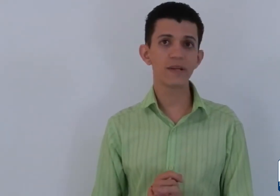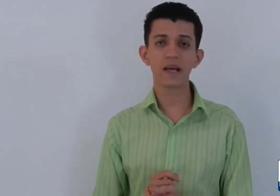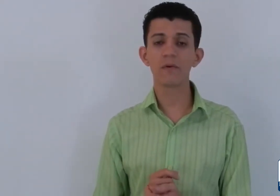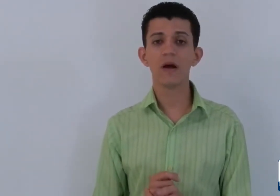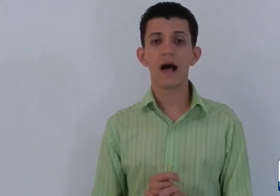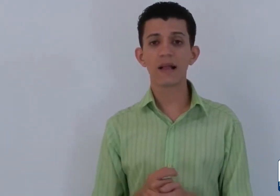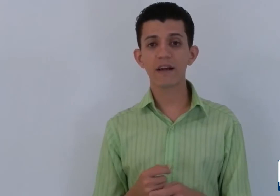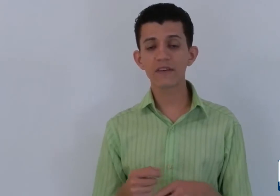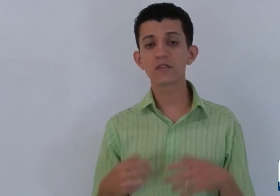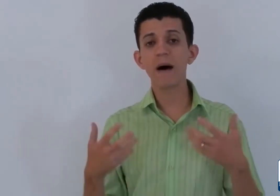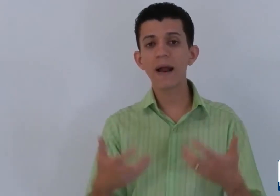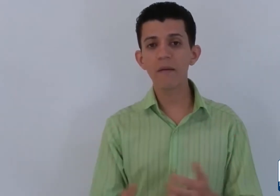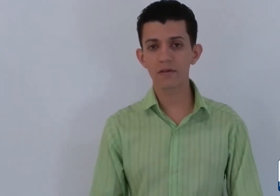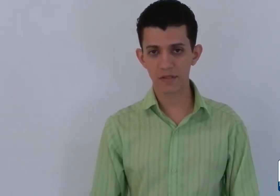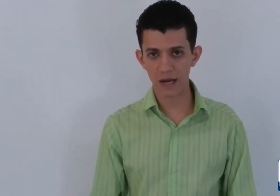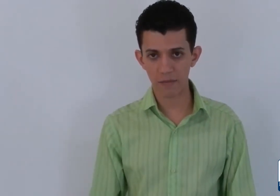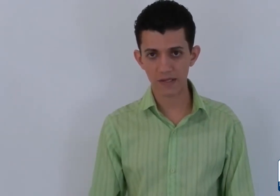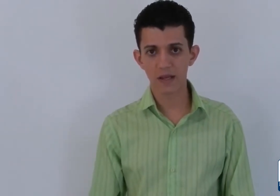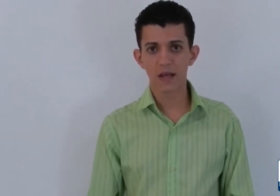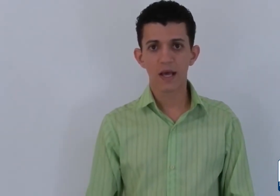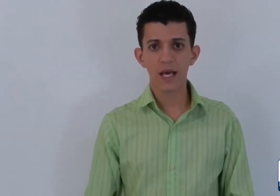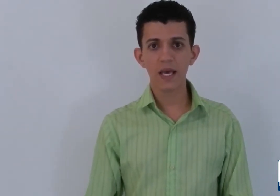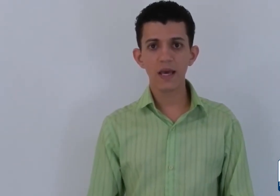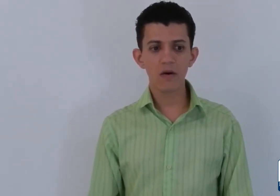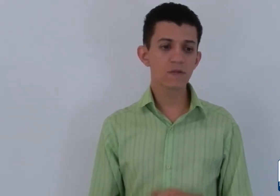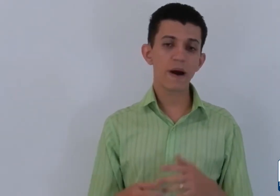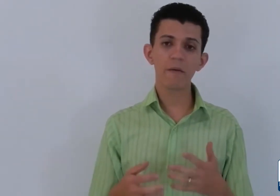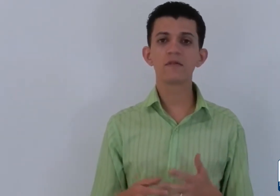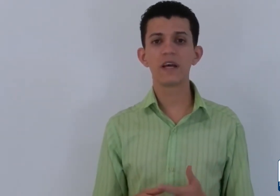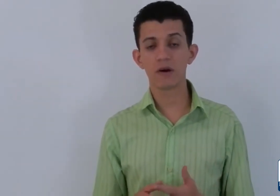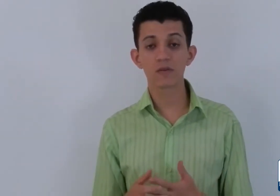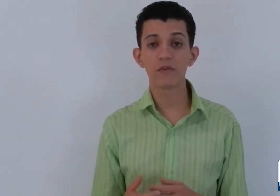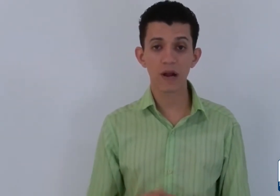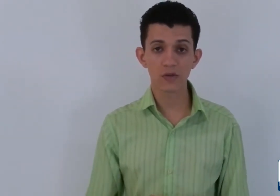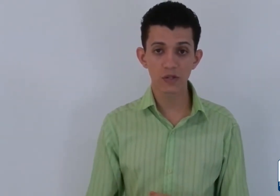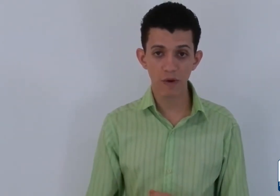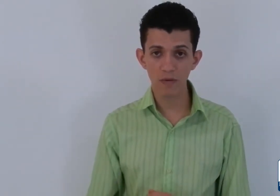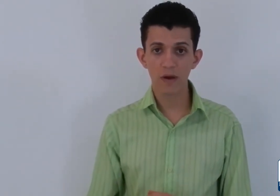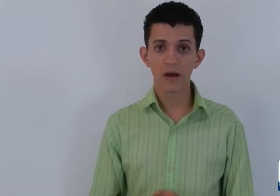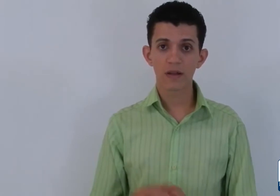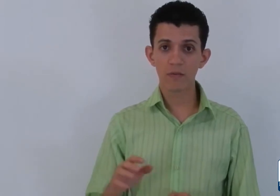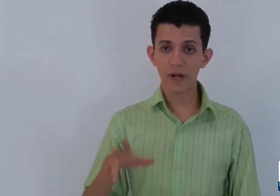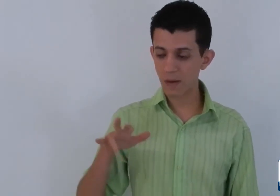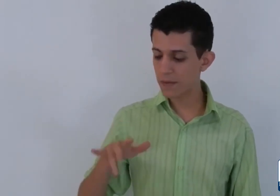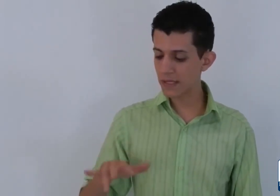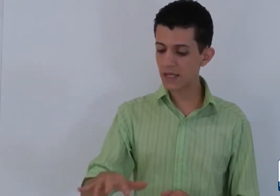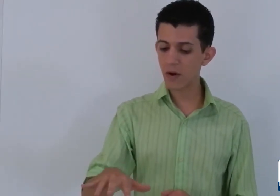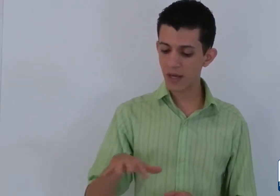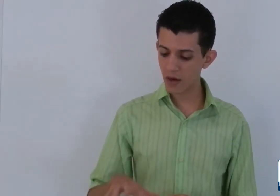por exemplo, através dos parâmetros da Libras. E os parâmetros seriam as configurações de mão. Então, por exemplo, nesse sinal aqui,